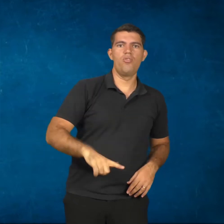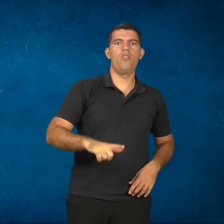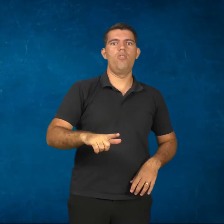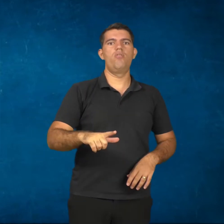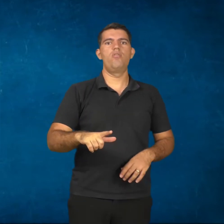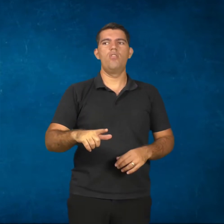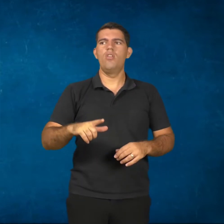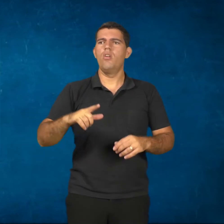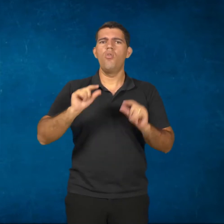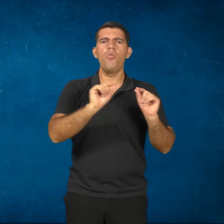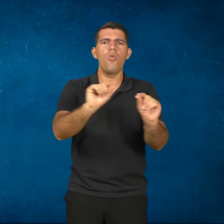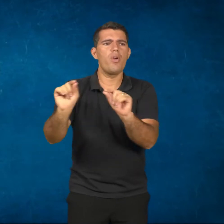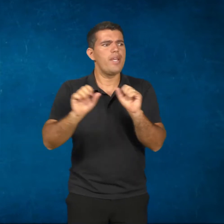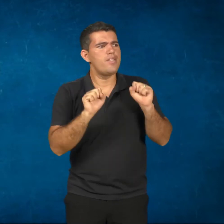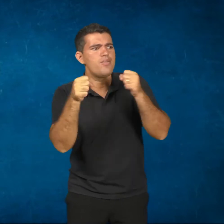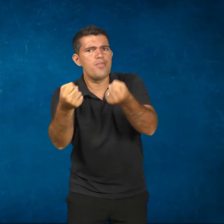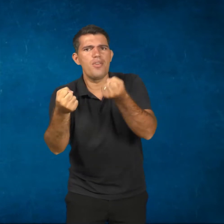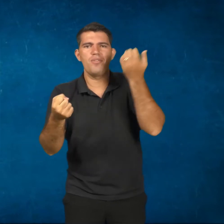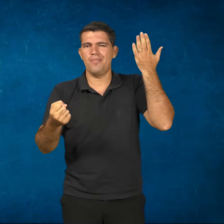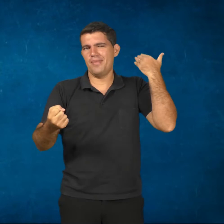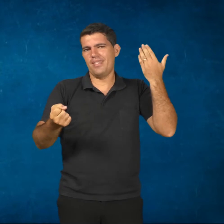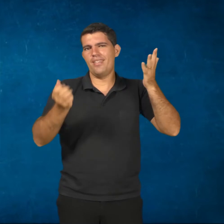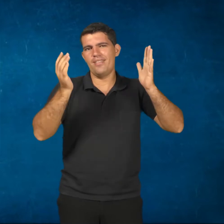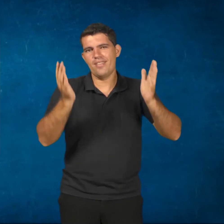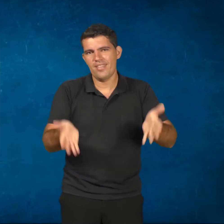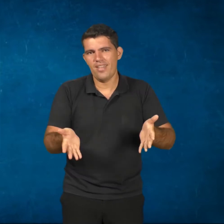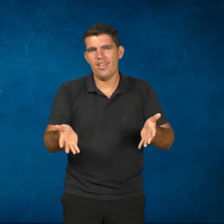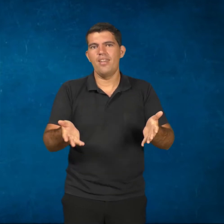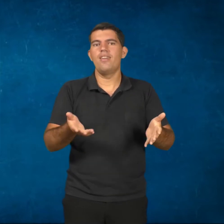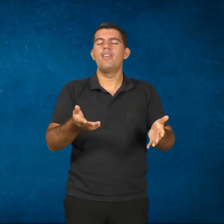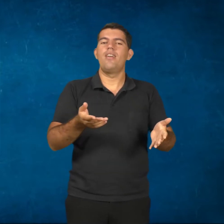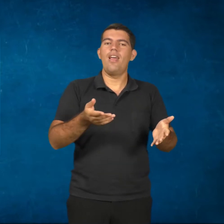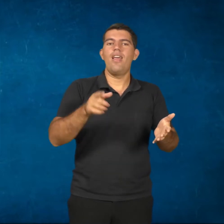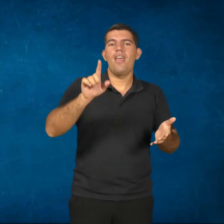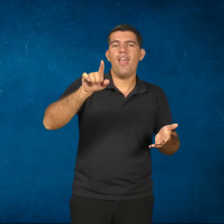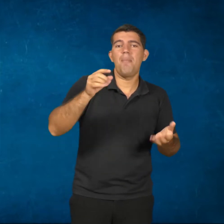desse esforço que foi feito para